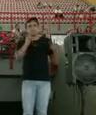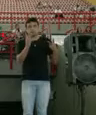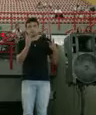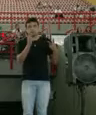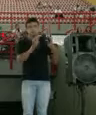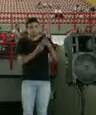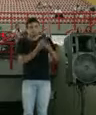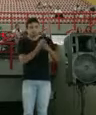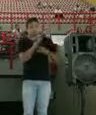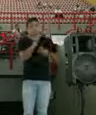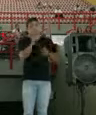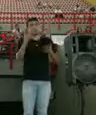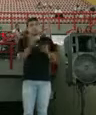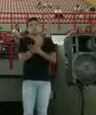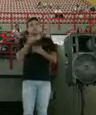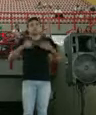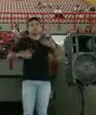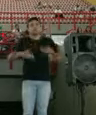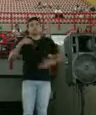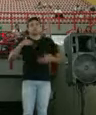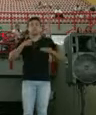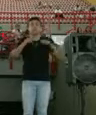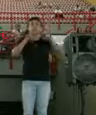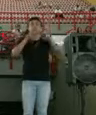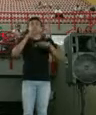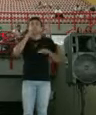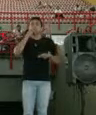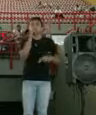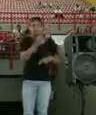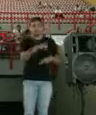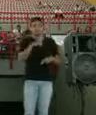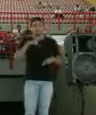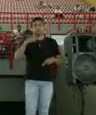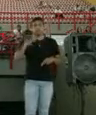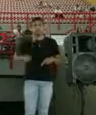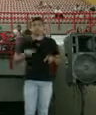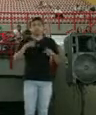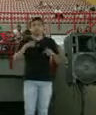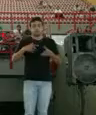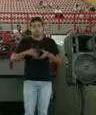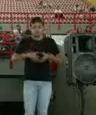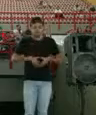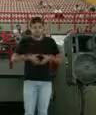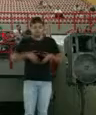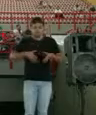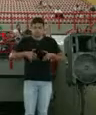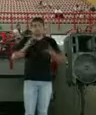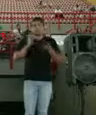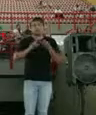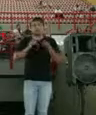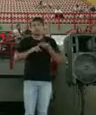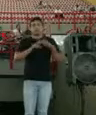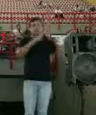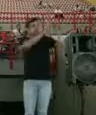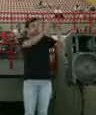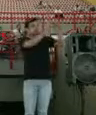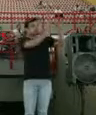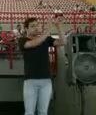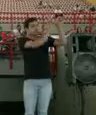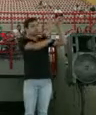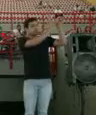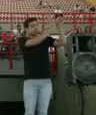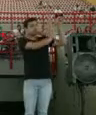LH, o que é que vai acontecer? Ela nem tem desenvolvimento dos folículos e nem tem